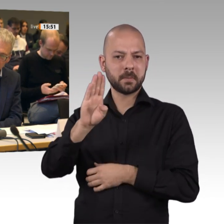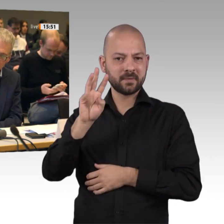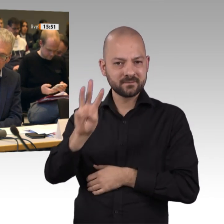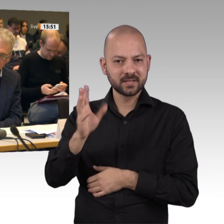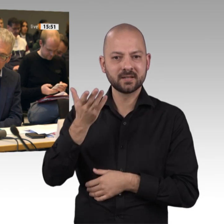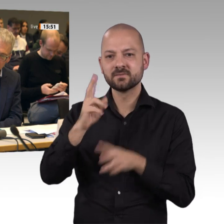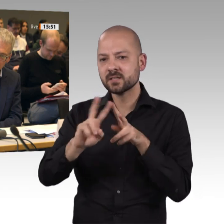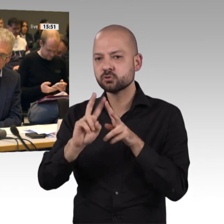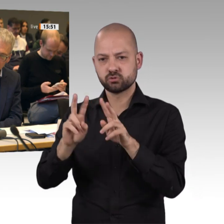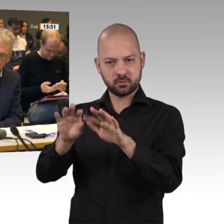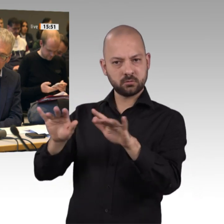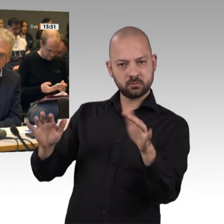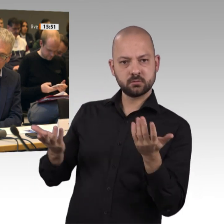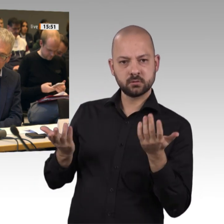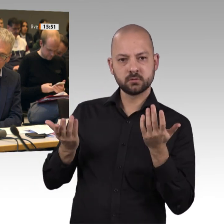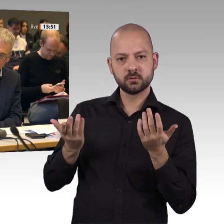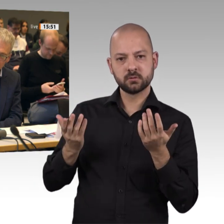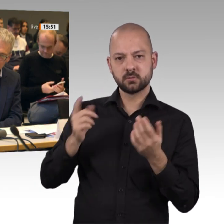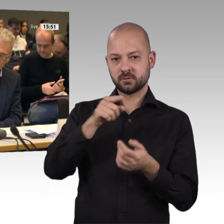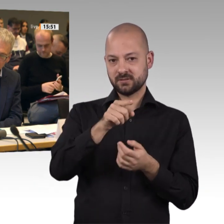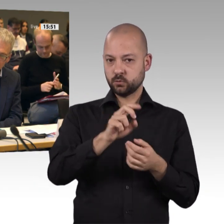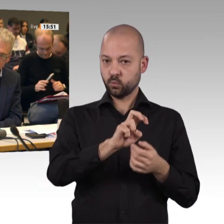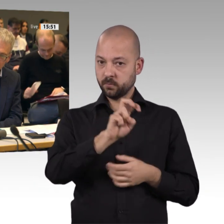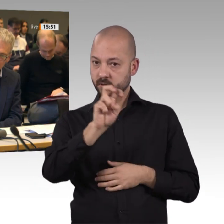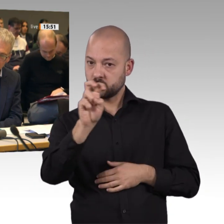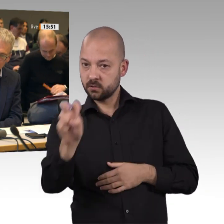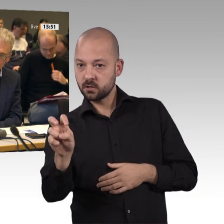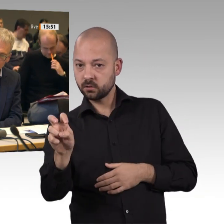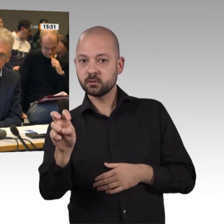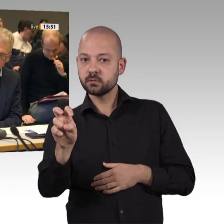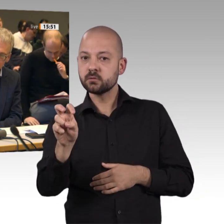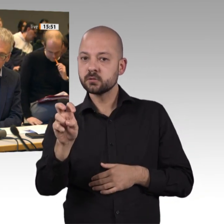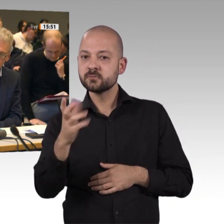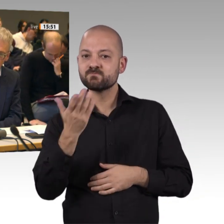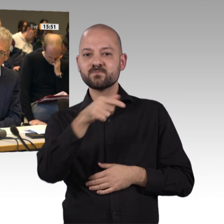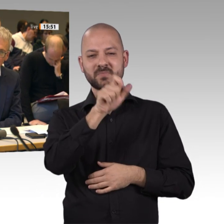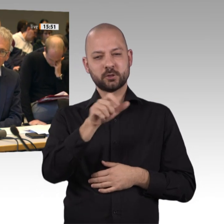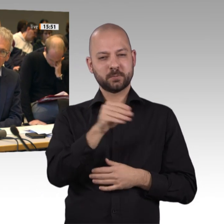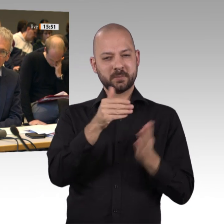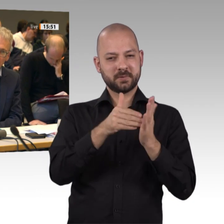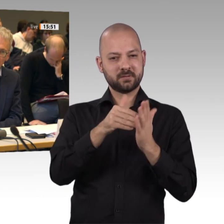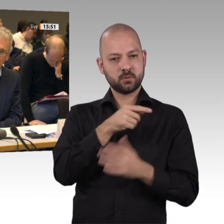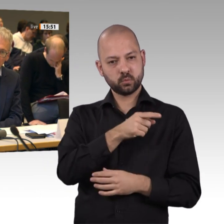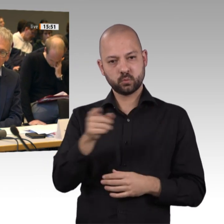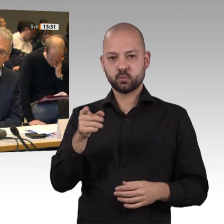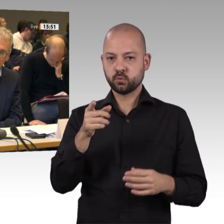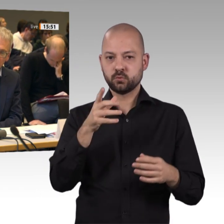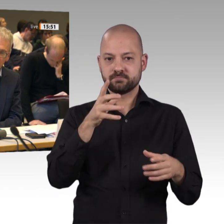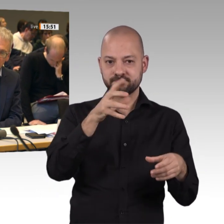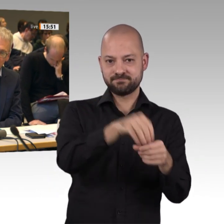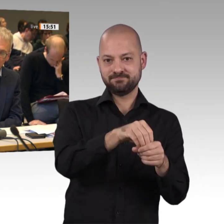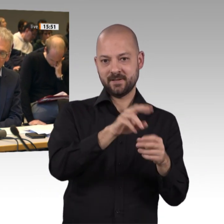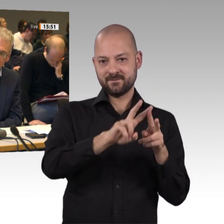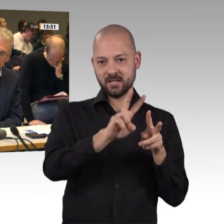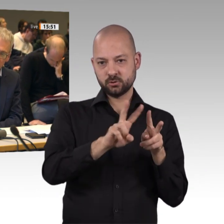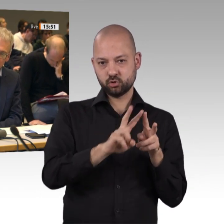jungen Menschen mit Behinderung bei der beruflichen Ausbildung und Bildung zu verbessern und ihre Lebensperspektiven zu